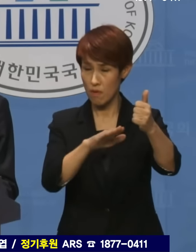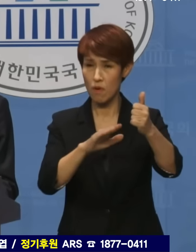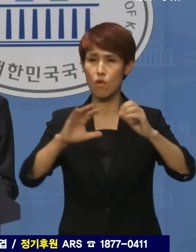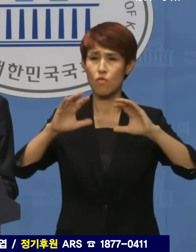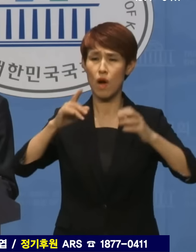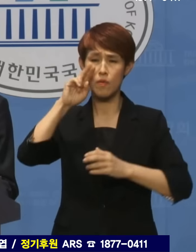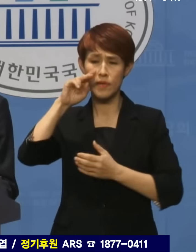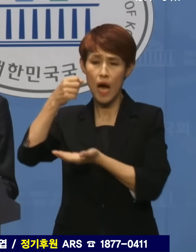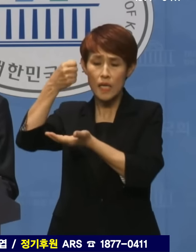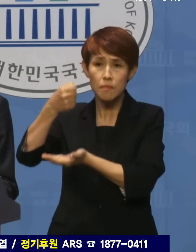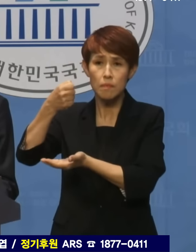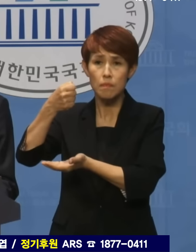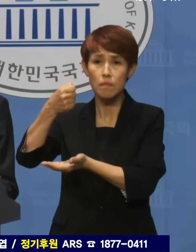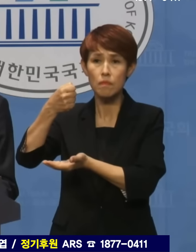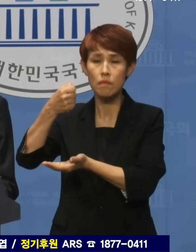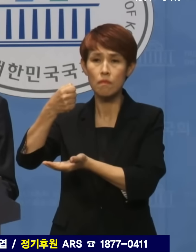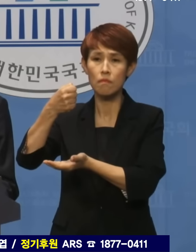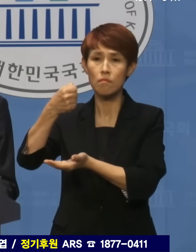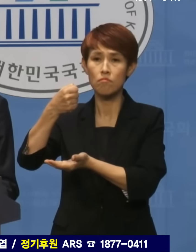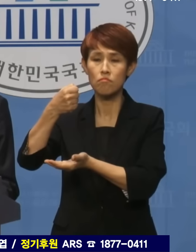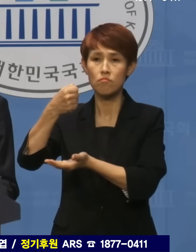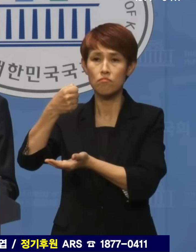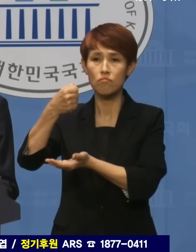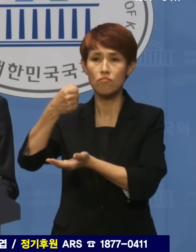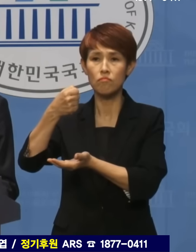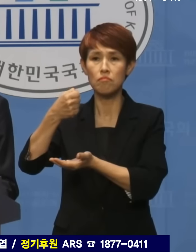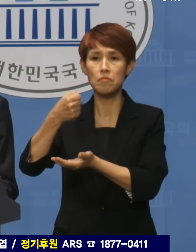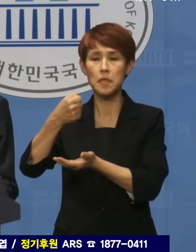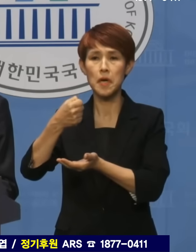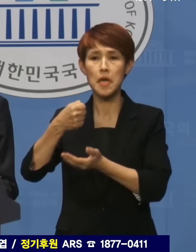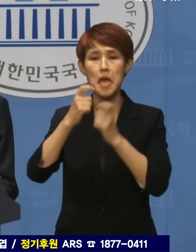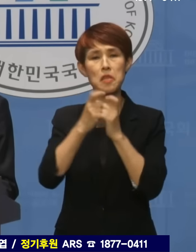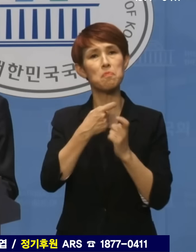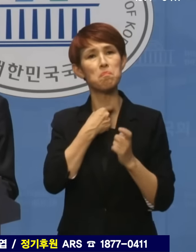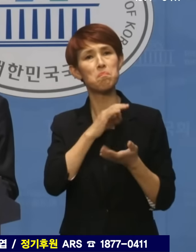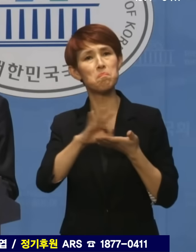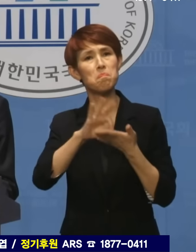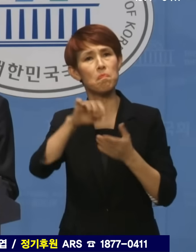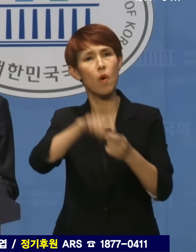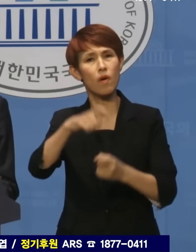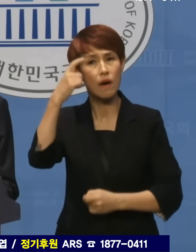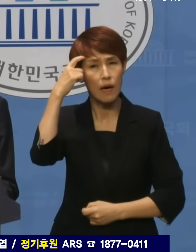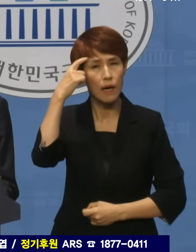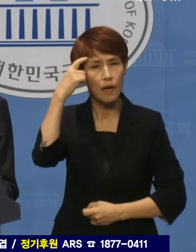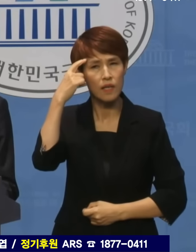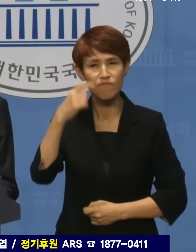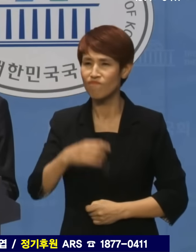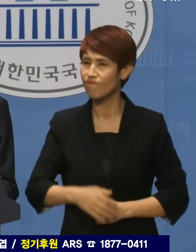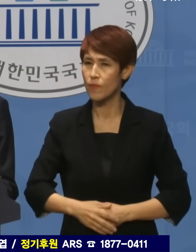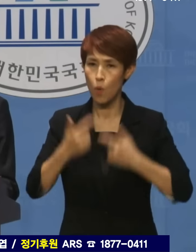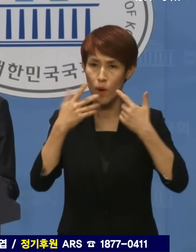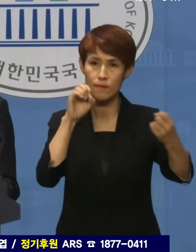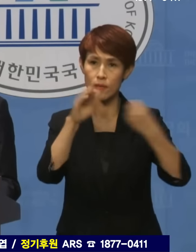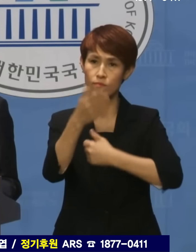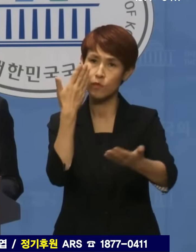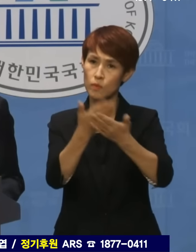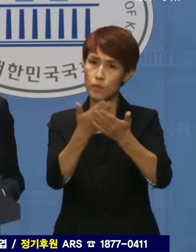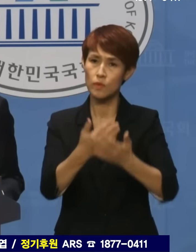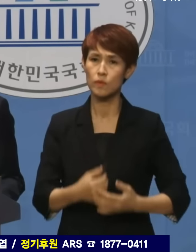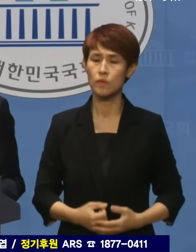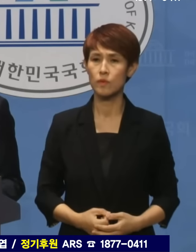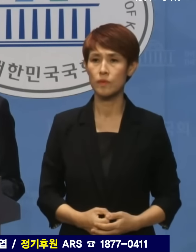국가의 비상 금인 예비비를 자신의 사금고로 여겼던 것은 아닌지 분명하게 답해야